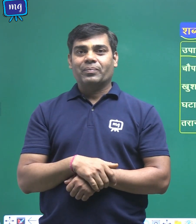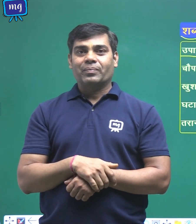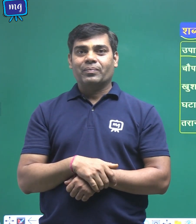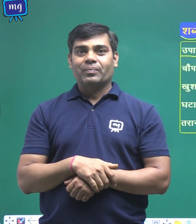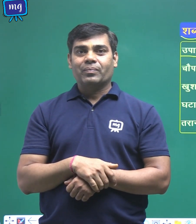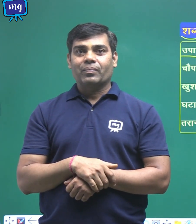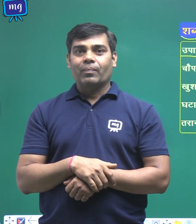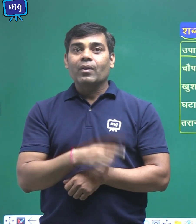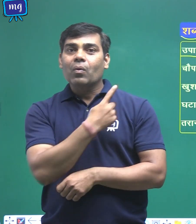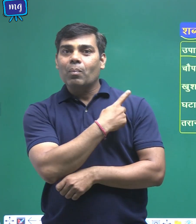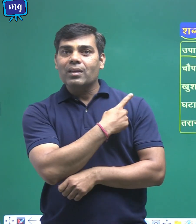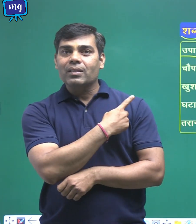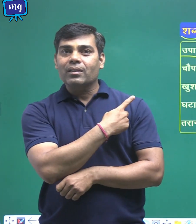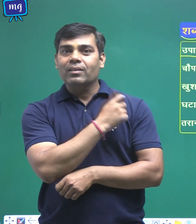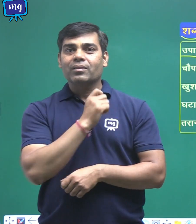उपासक